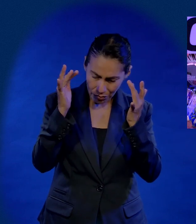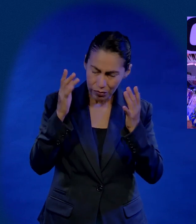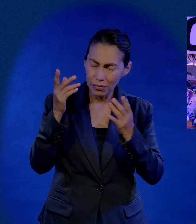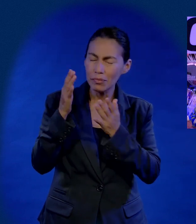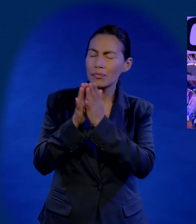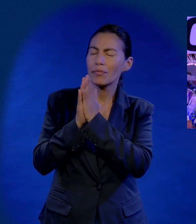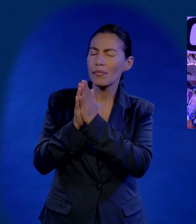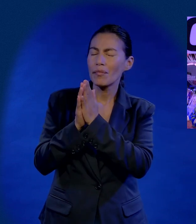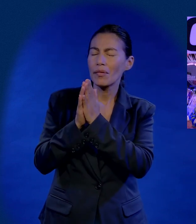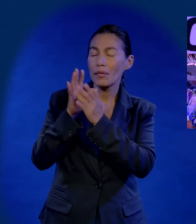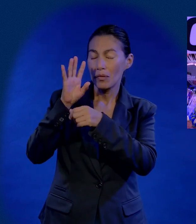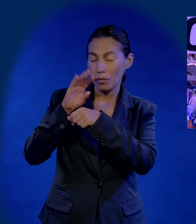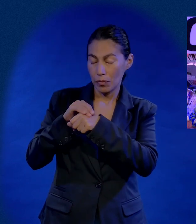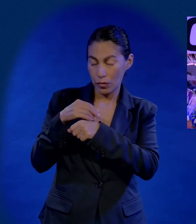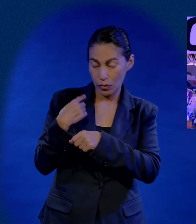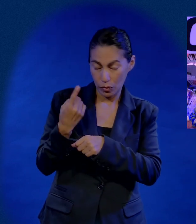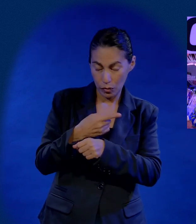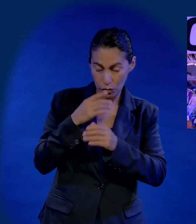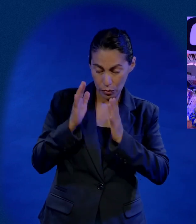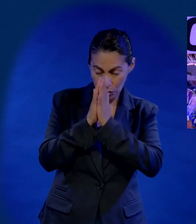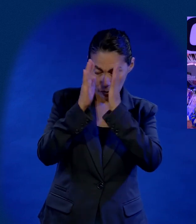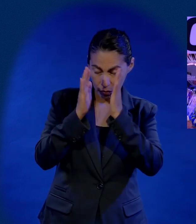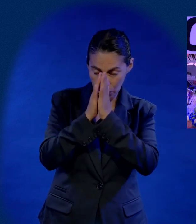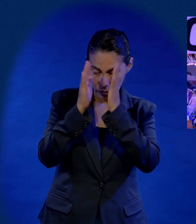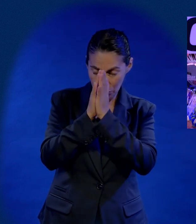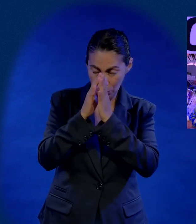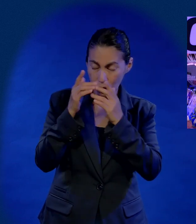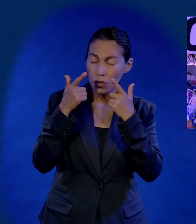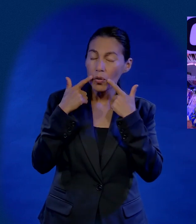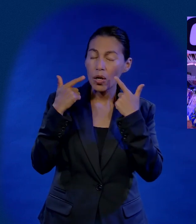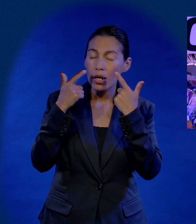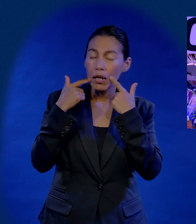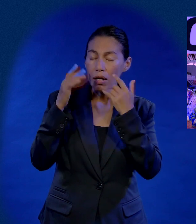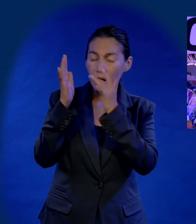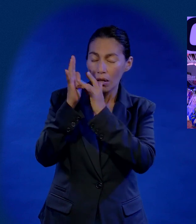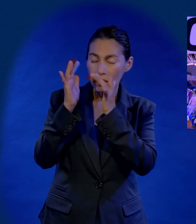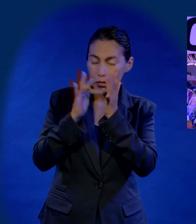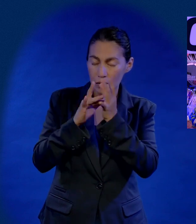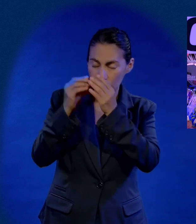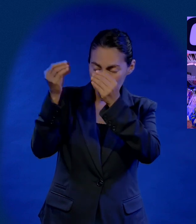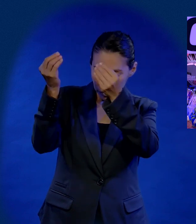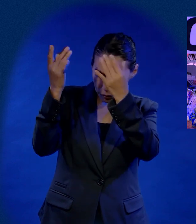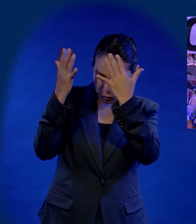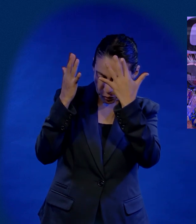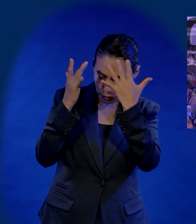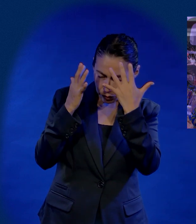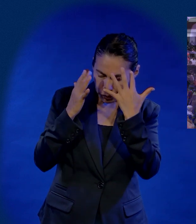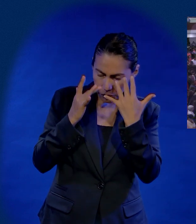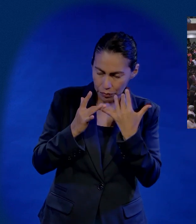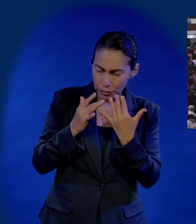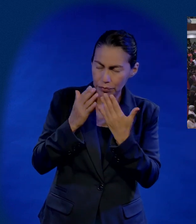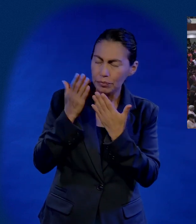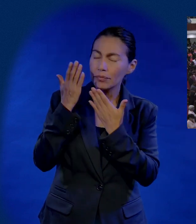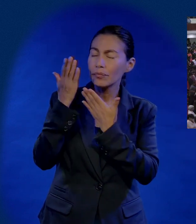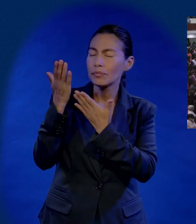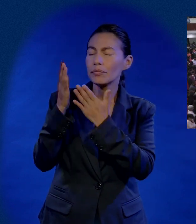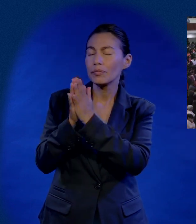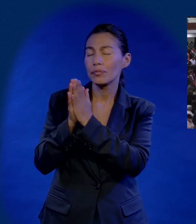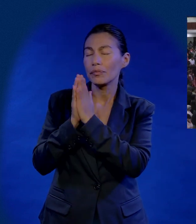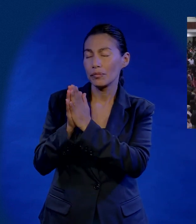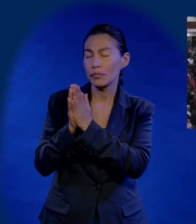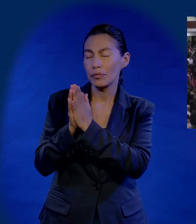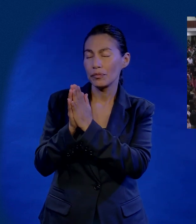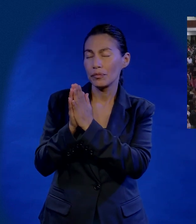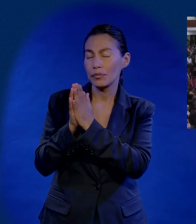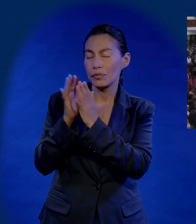de humildad, del rito de humildad, y la Santa Cena, y la Santa Cena, dignamente, dignamente, cubiertos de la gracia, cubiertos de